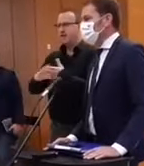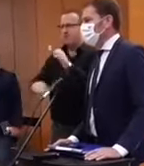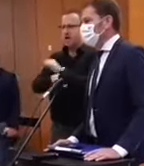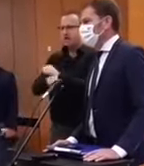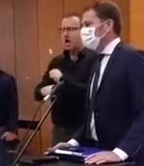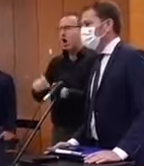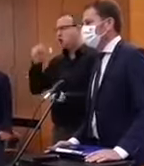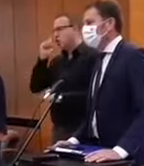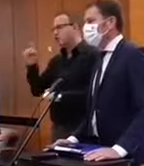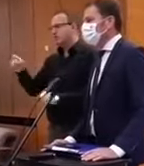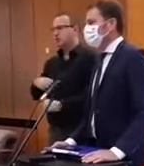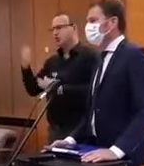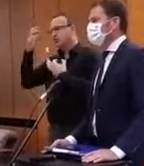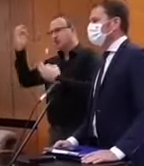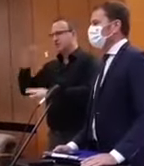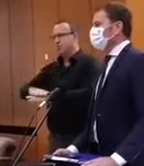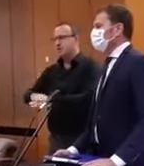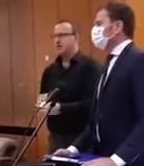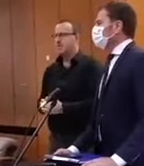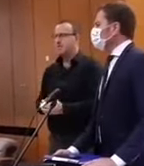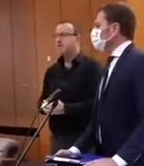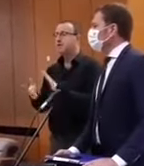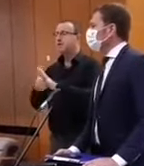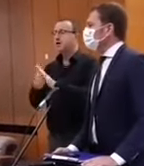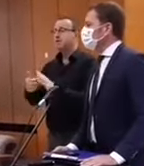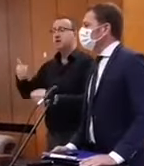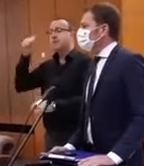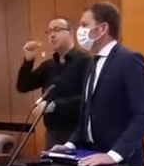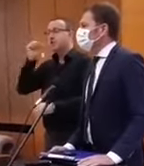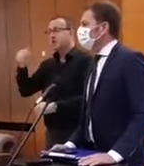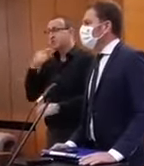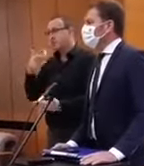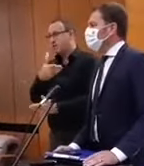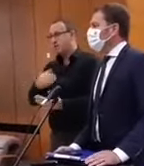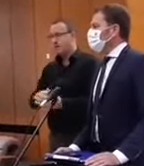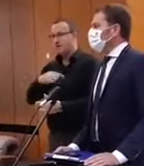budú počestní podnikateľia. A odkaz si minulý týdny, ktorý myslím, že aj